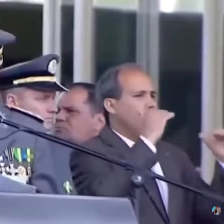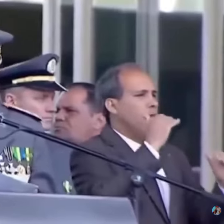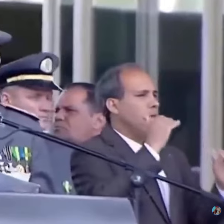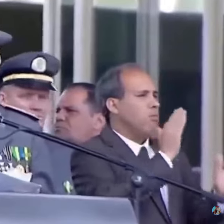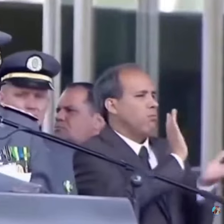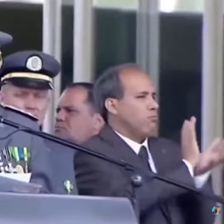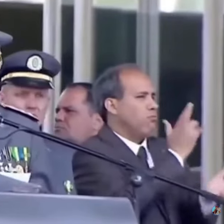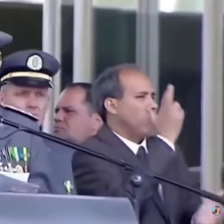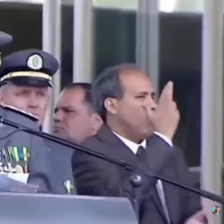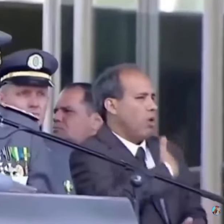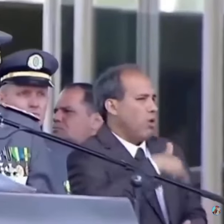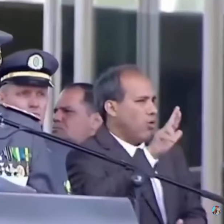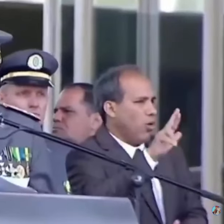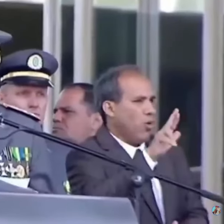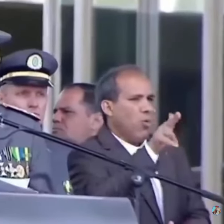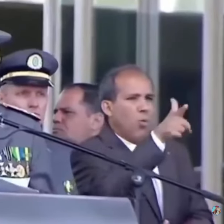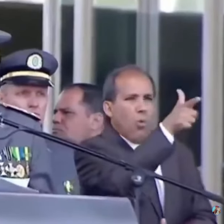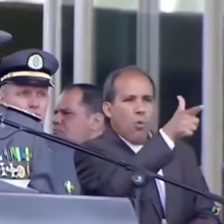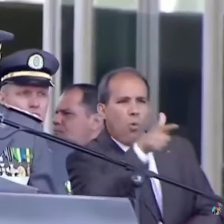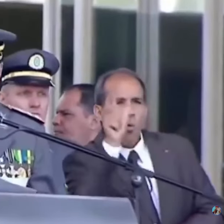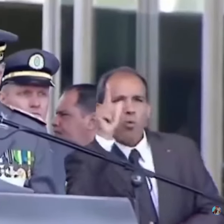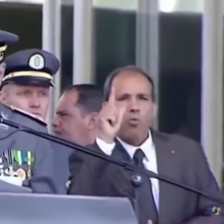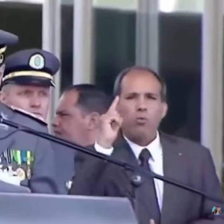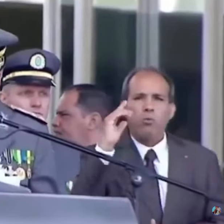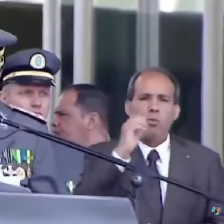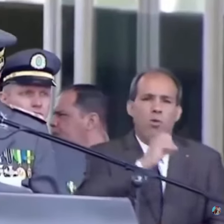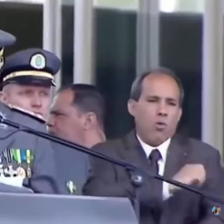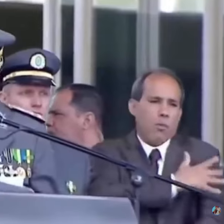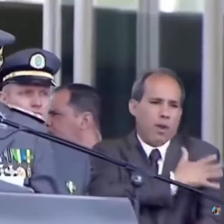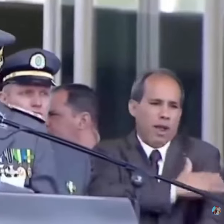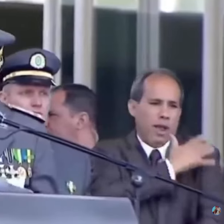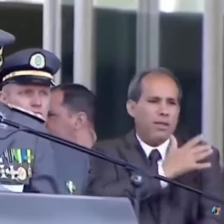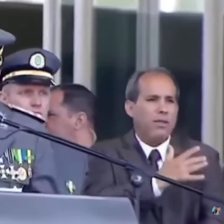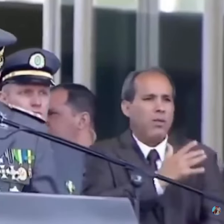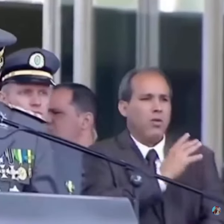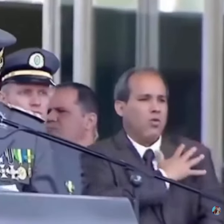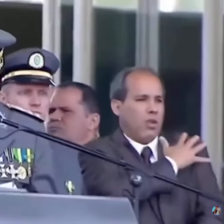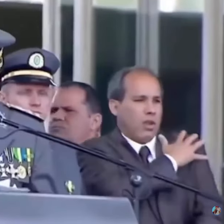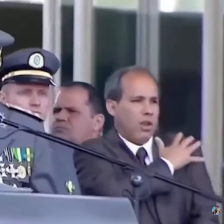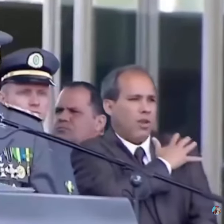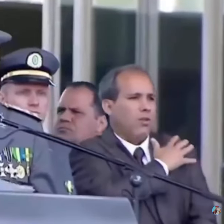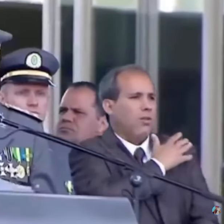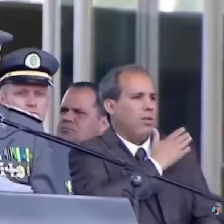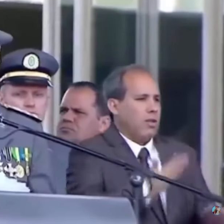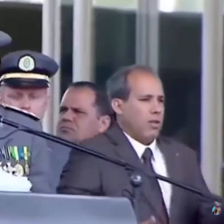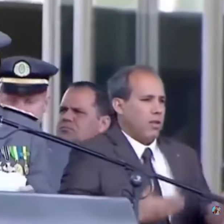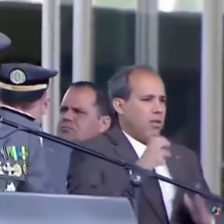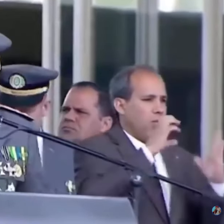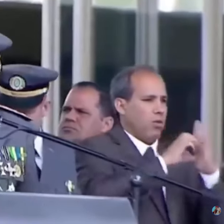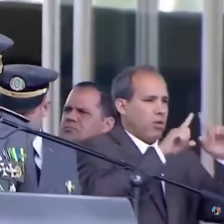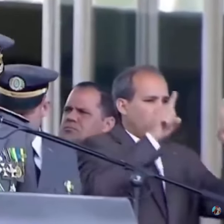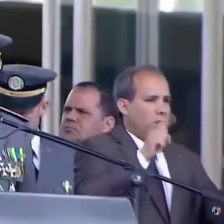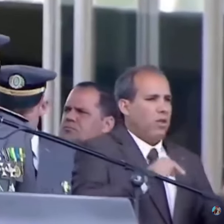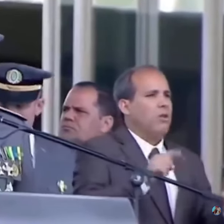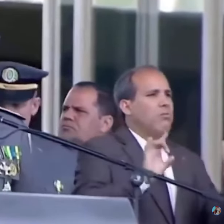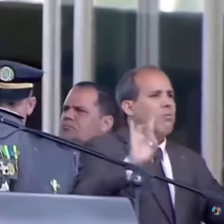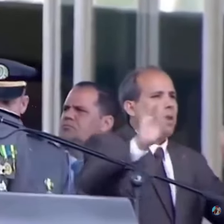Senhores adjuntos militares, oficiais, praças, servidores civis, senhoras e senhores,